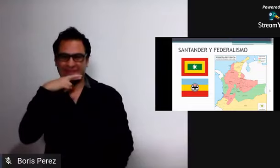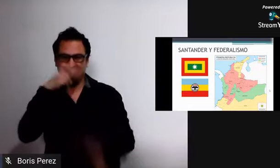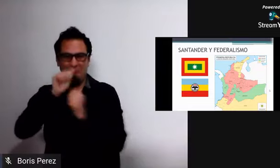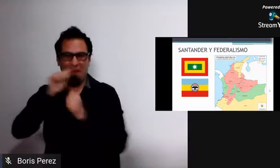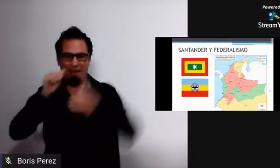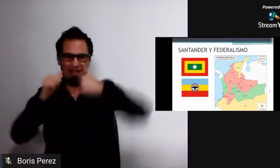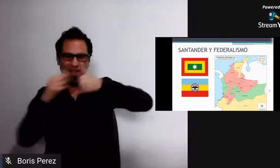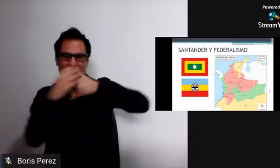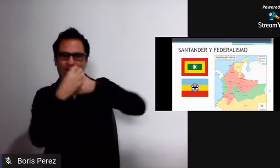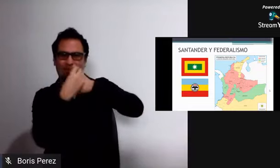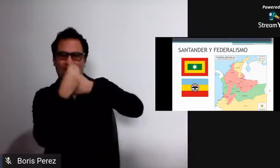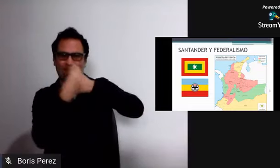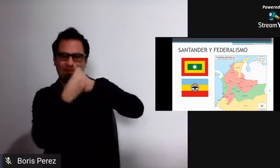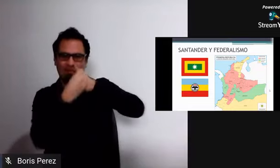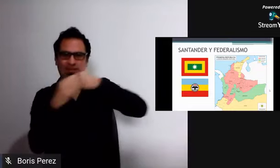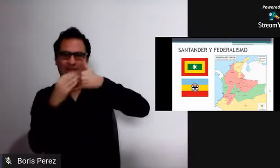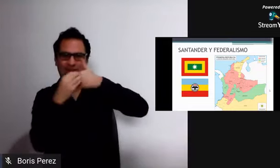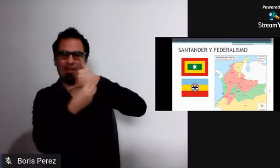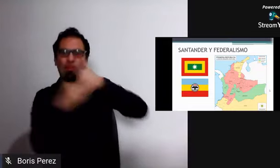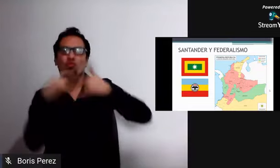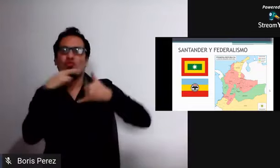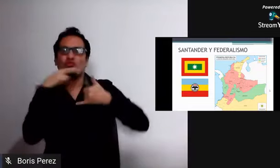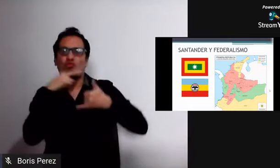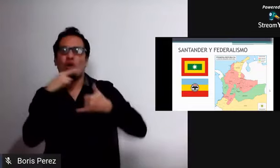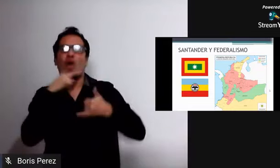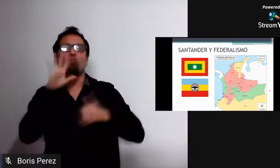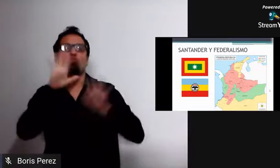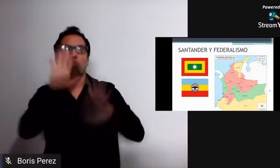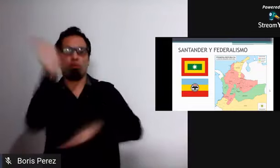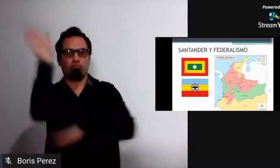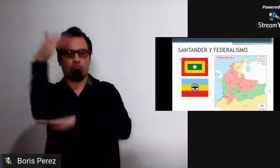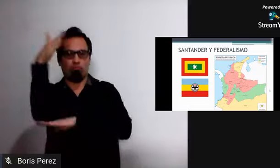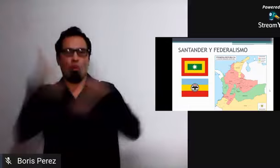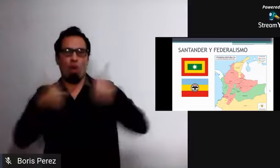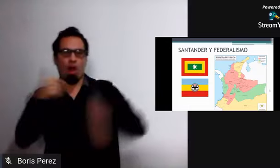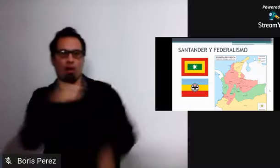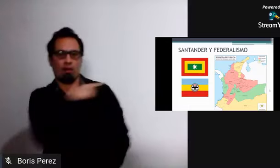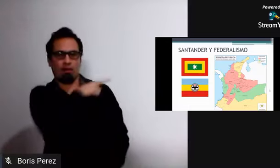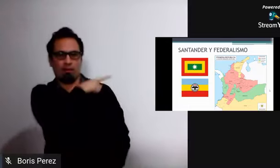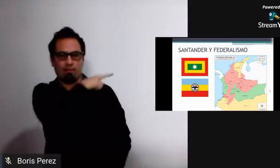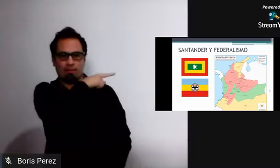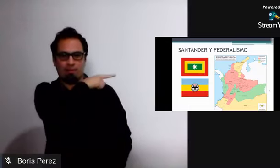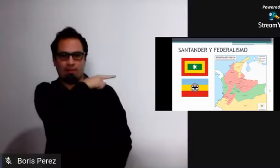La bandera de color rojo. Ah, no, perdón, error de interpretación. La